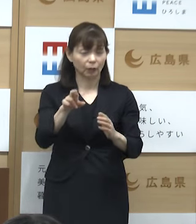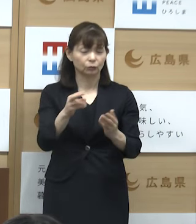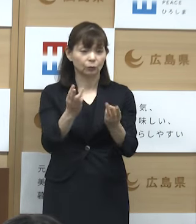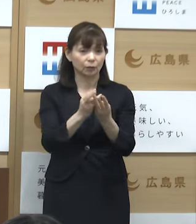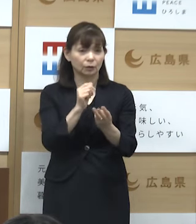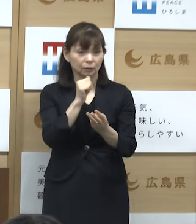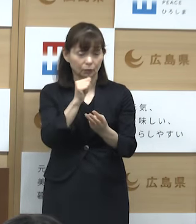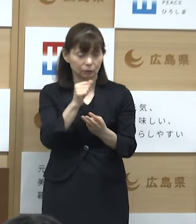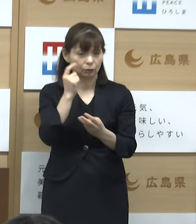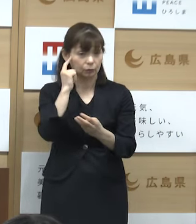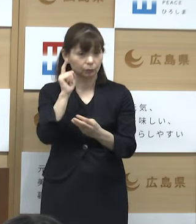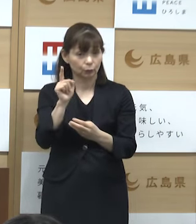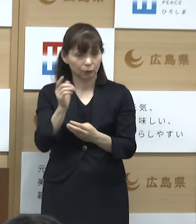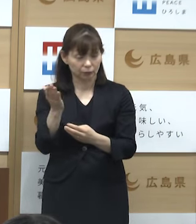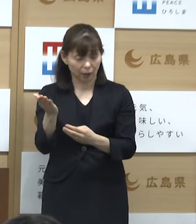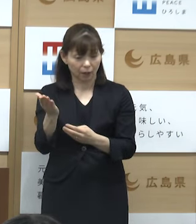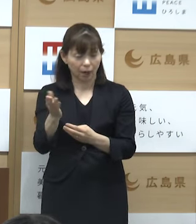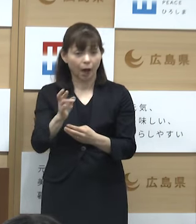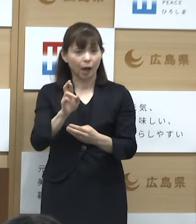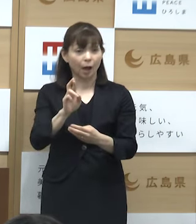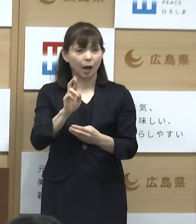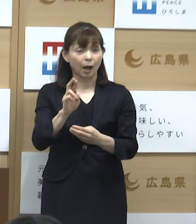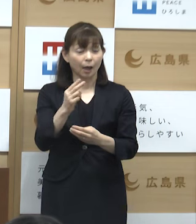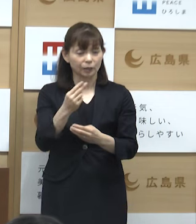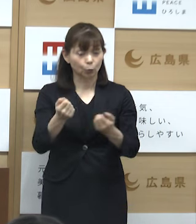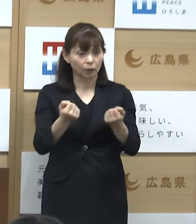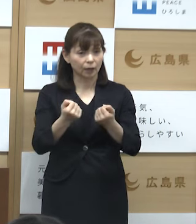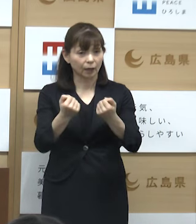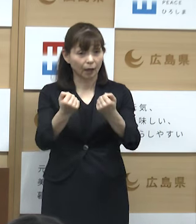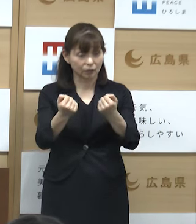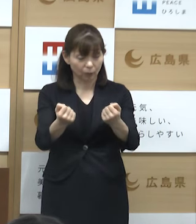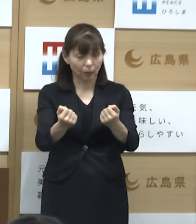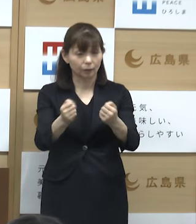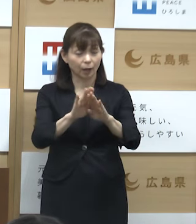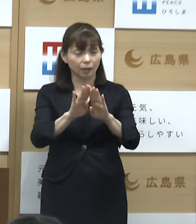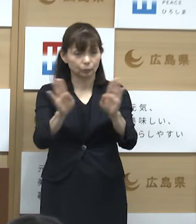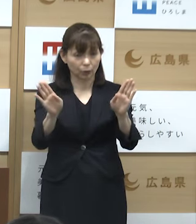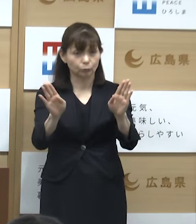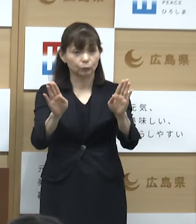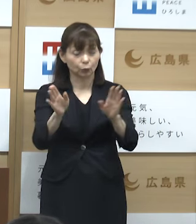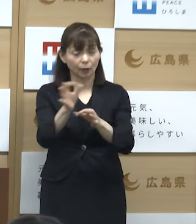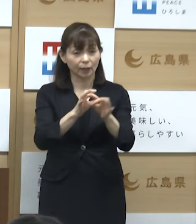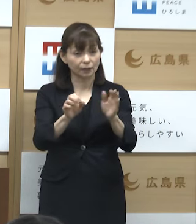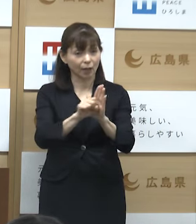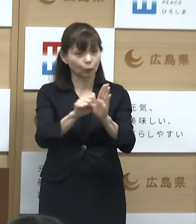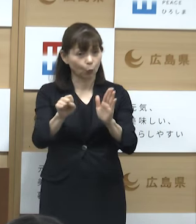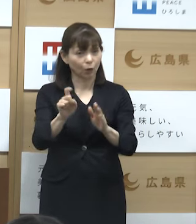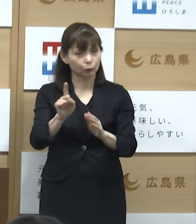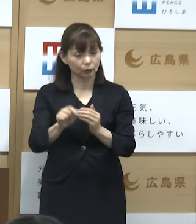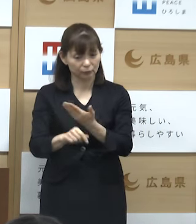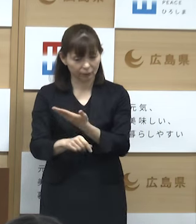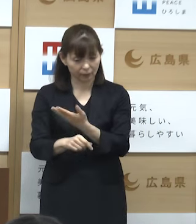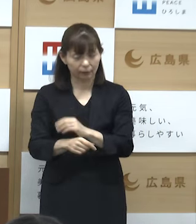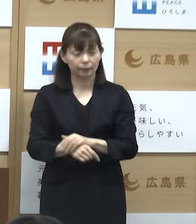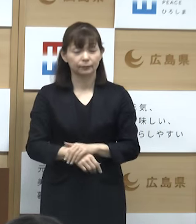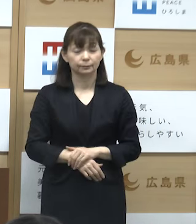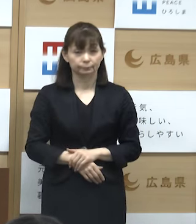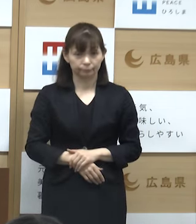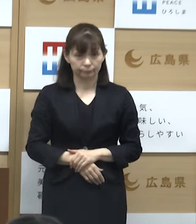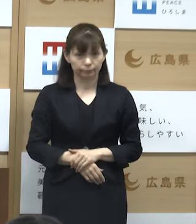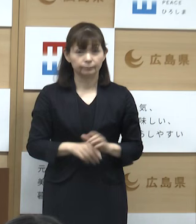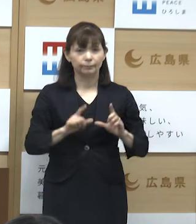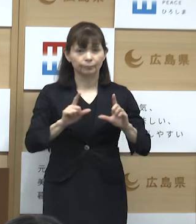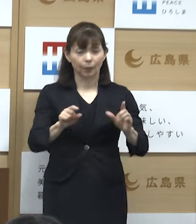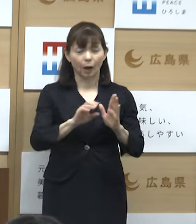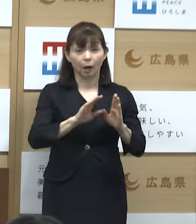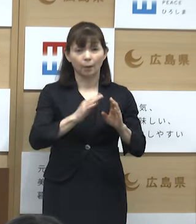ライドシェアが始まることによる県内経済の効果をどのようにお考えでしょうか。よろしくお願いします。 はい、コロナ禍